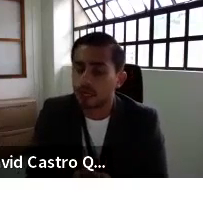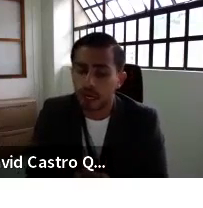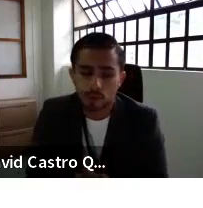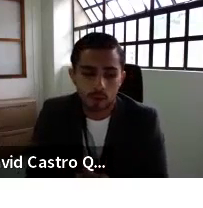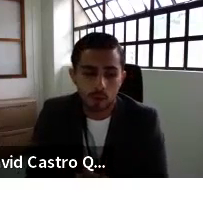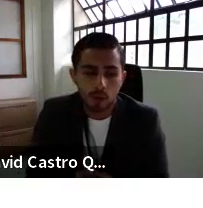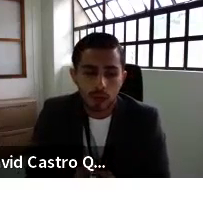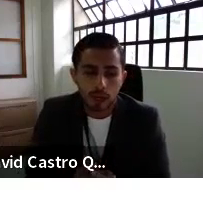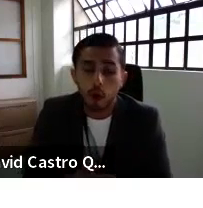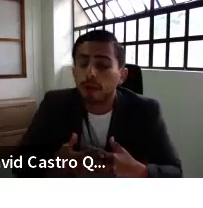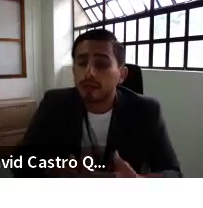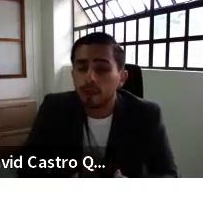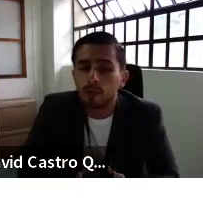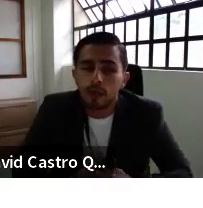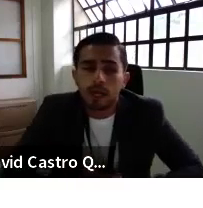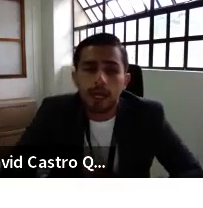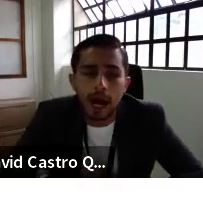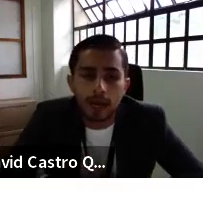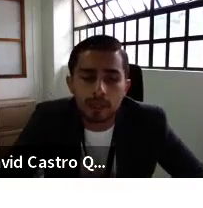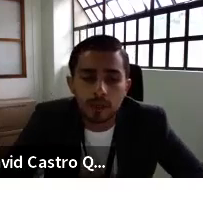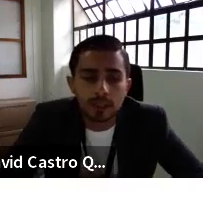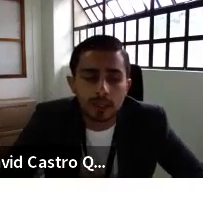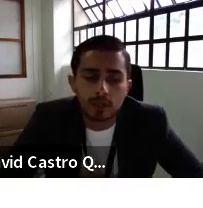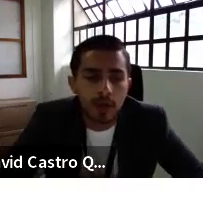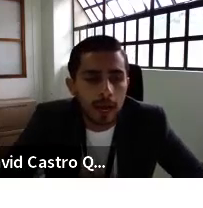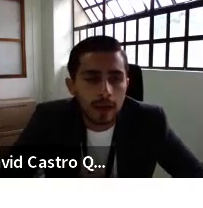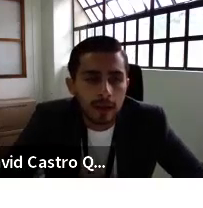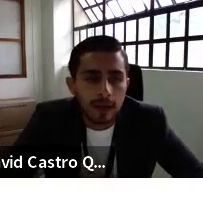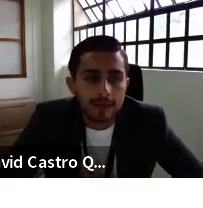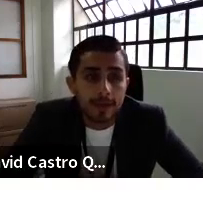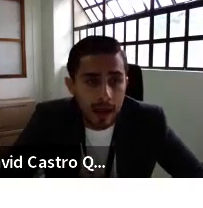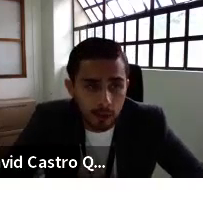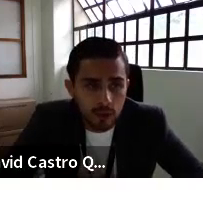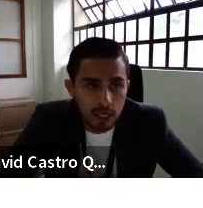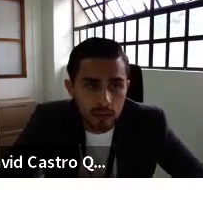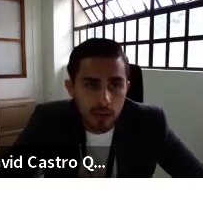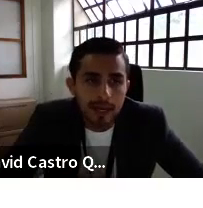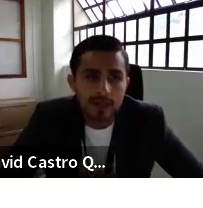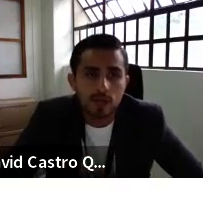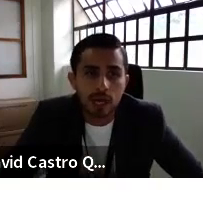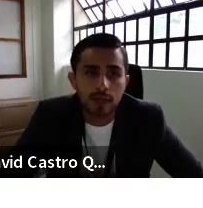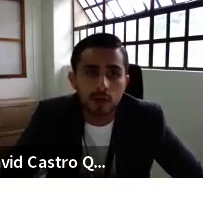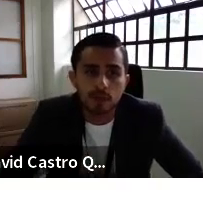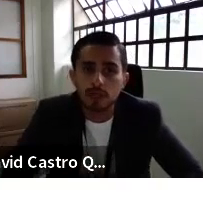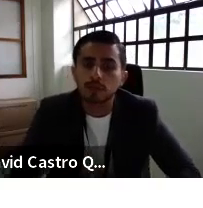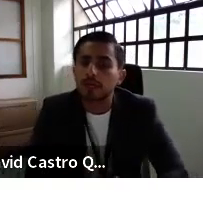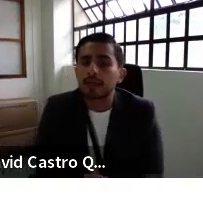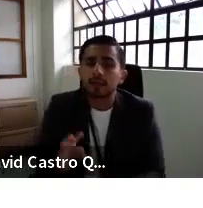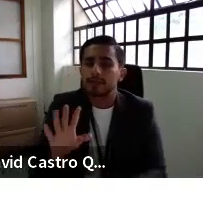digamos como objetivo la misión internacional de Sábado ¿cierto? esa sociedad de conocimiento tiene que tener tres